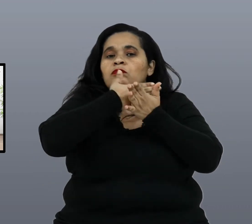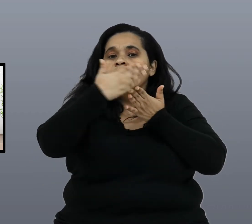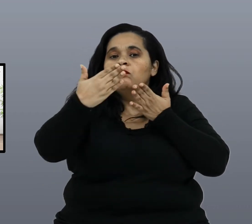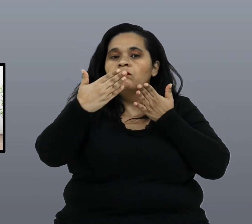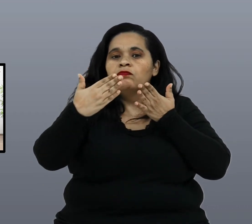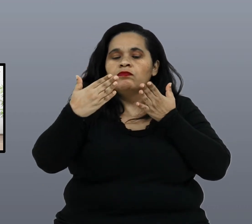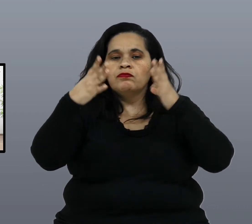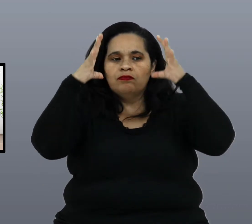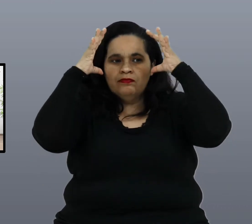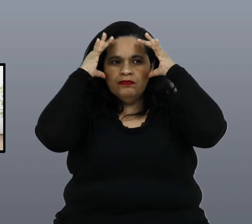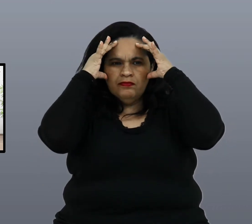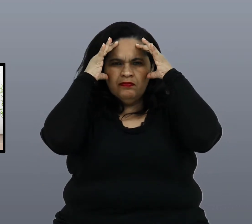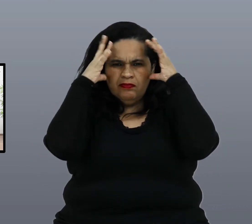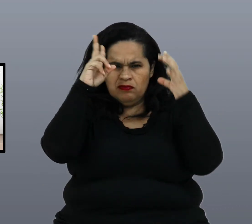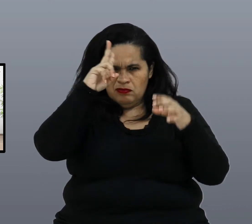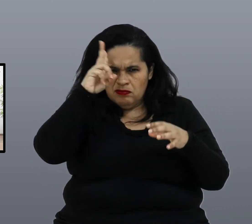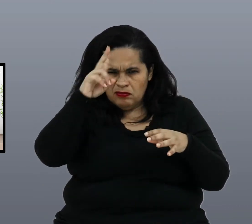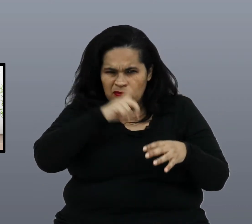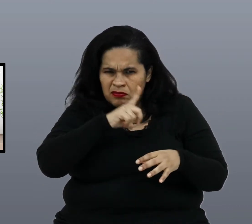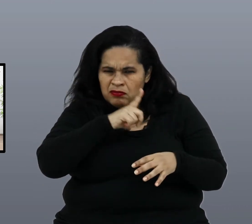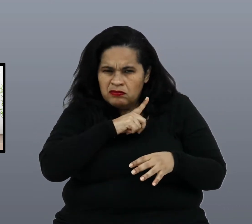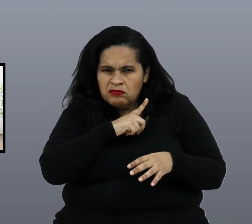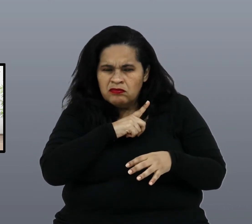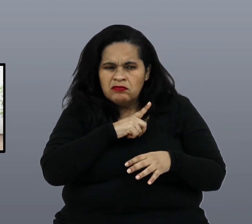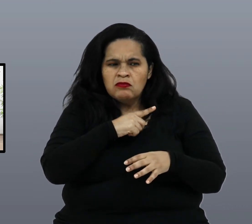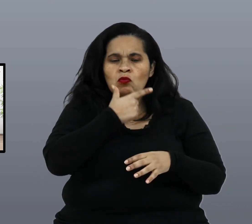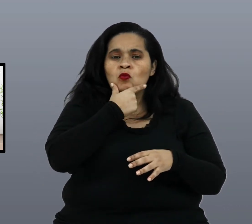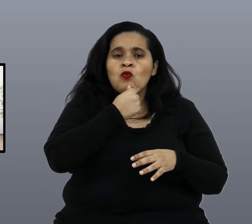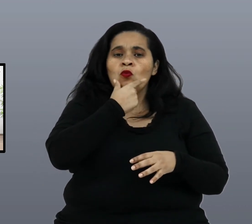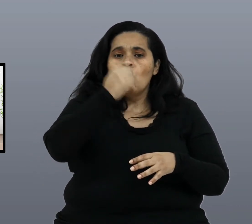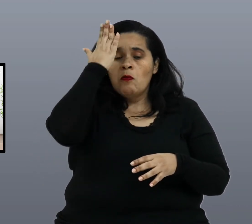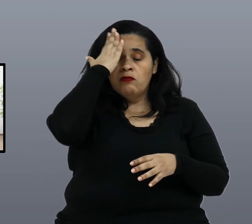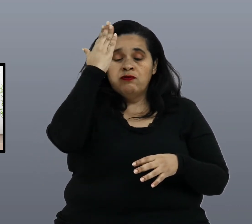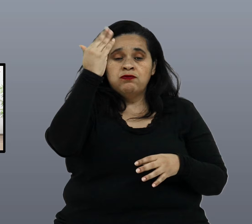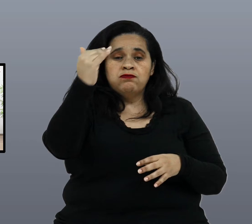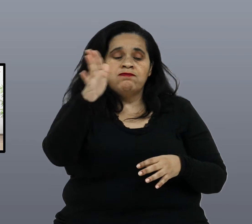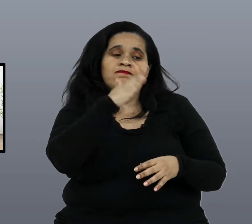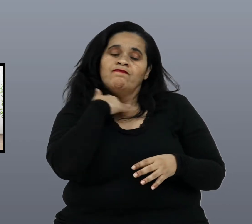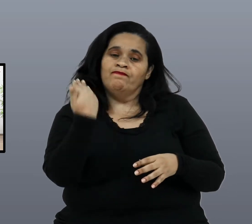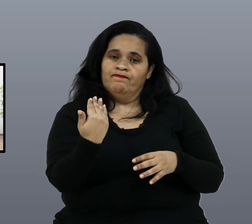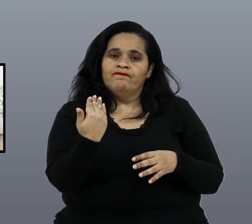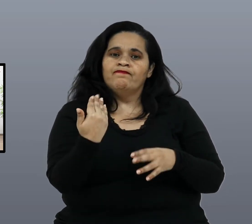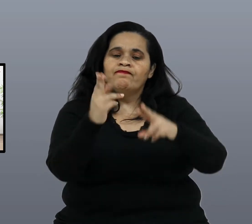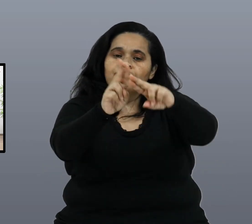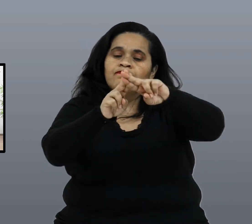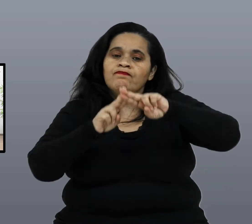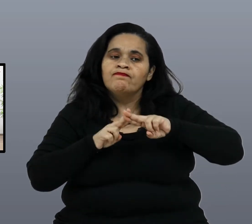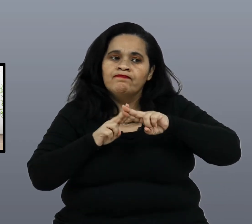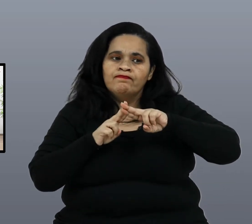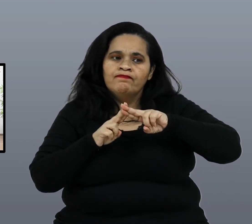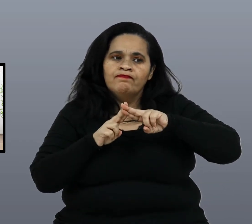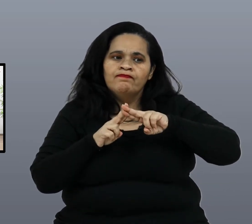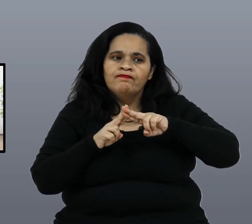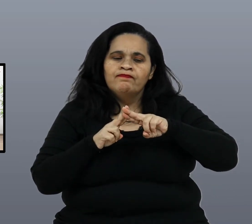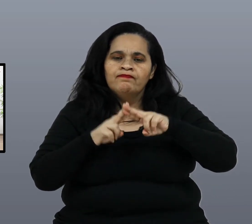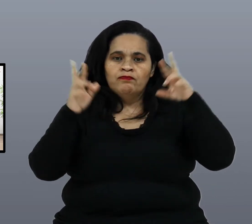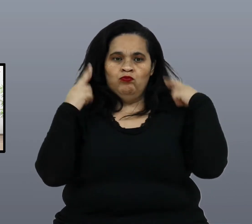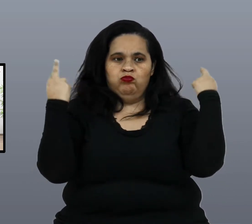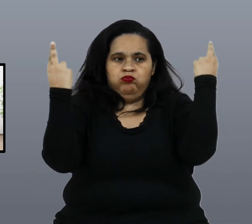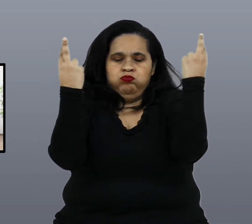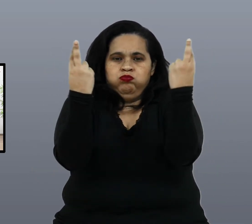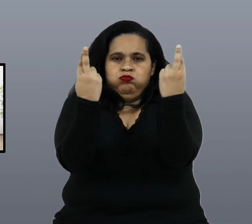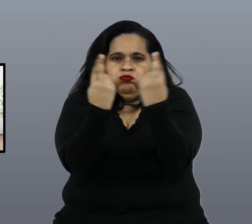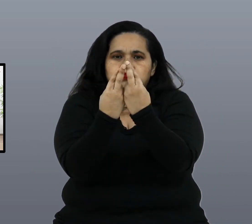o Alexandre morre. E aí a gente considera, historicamente, que o Império